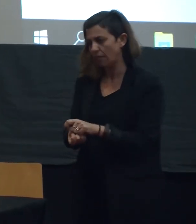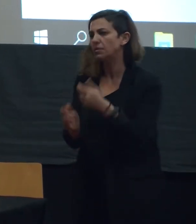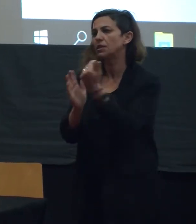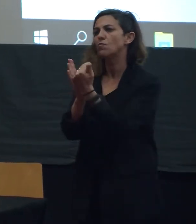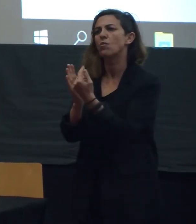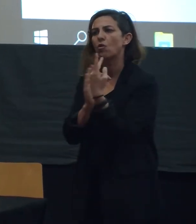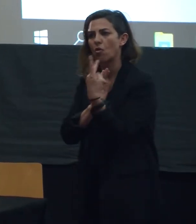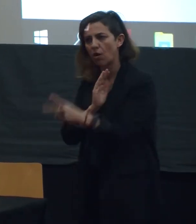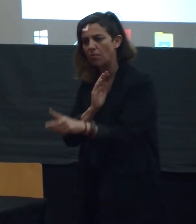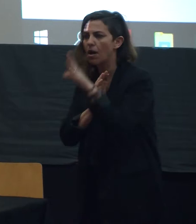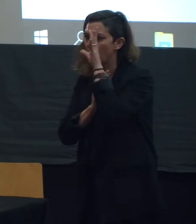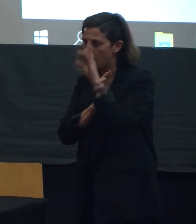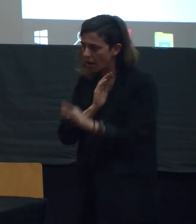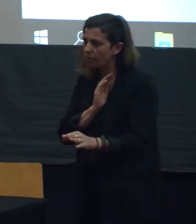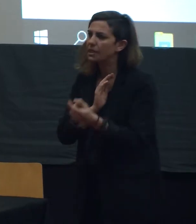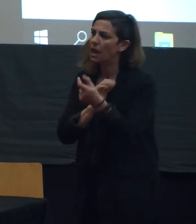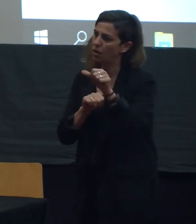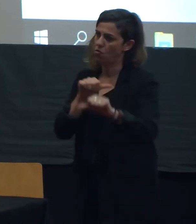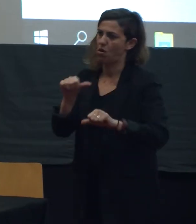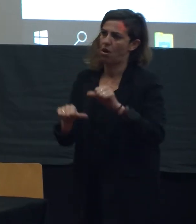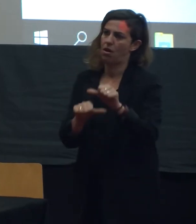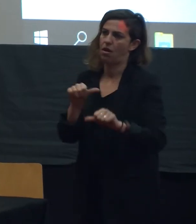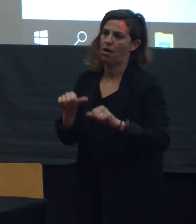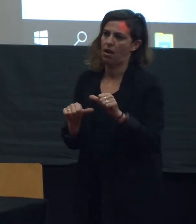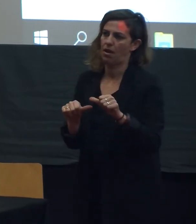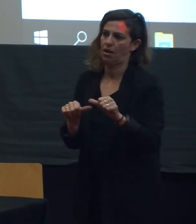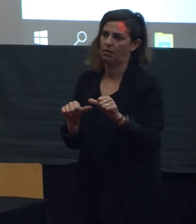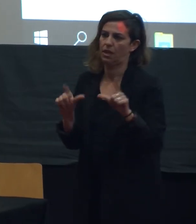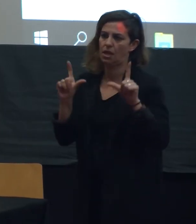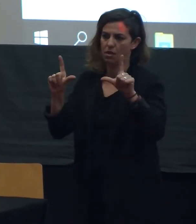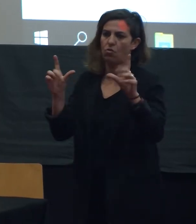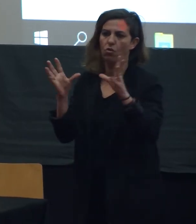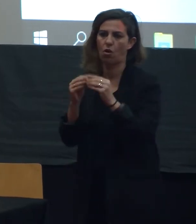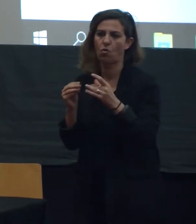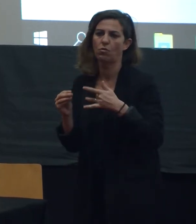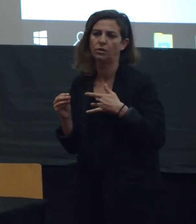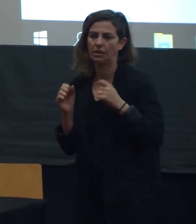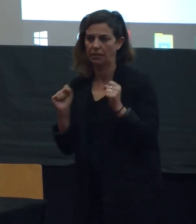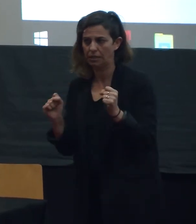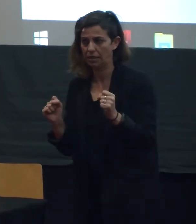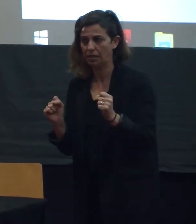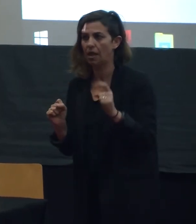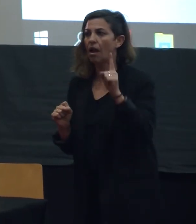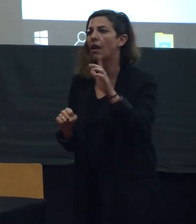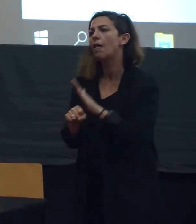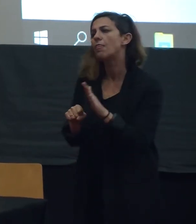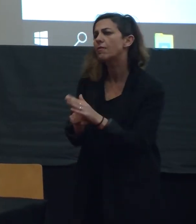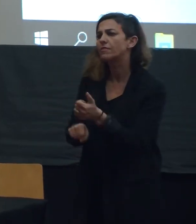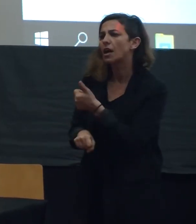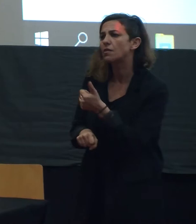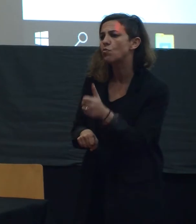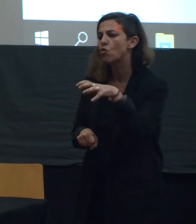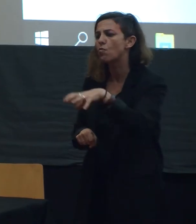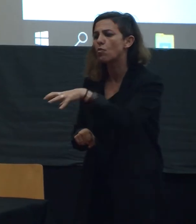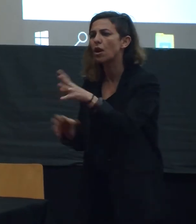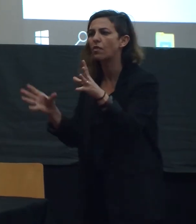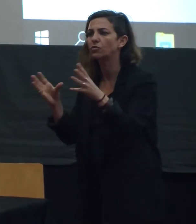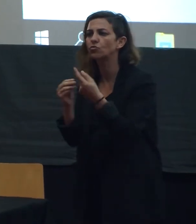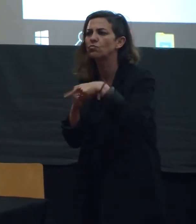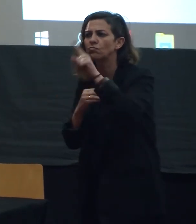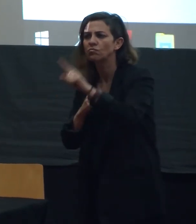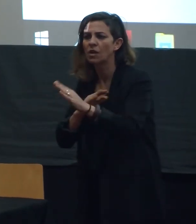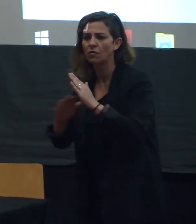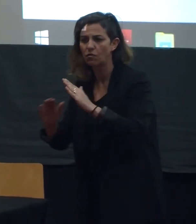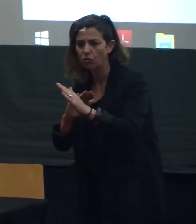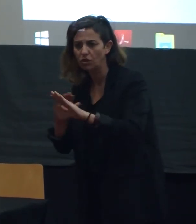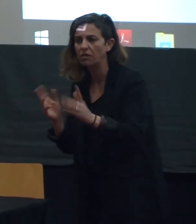αλλάξει σε κάποιο βαθμό το τοπίο στη ψυχική υγεία. Ωστόσο, δεν αρκούν μόνο εξωτερικές μονάδες ημερήσιας προδίτας, δεν αρκούν